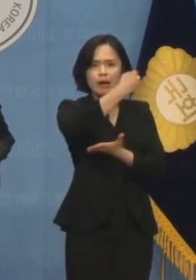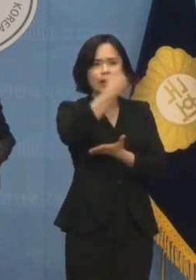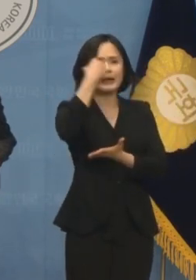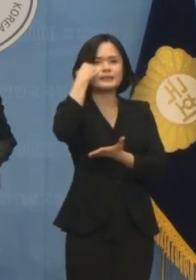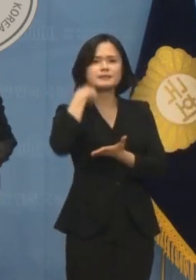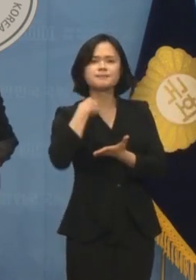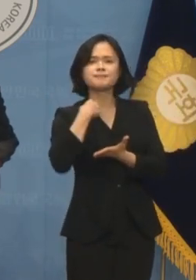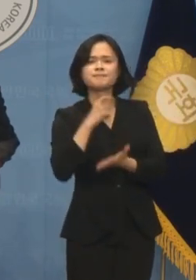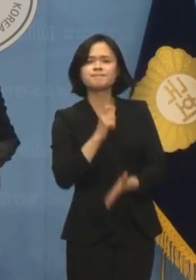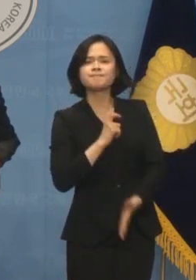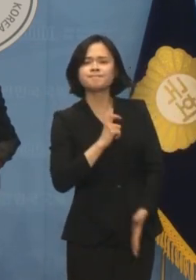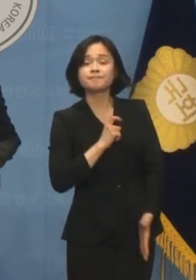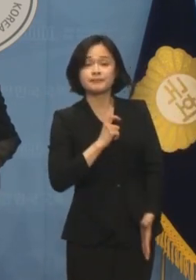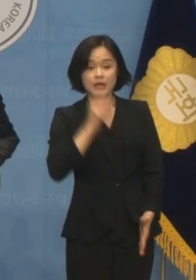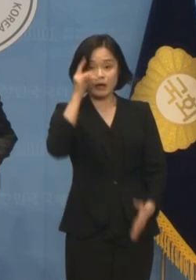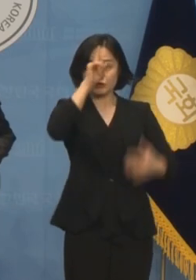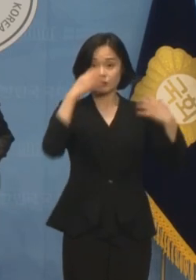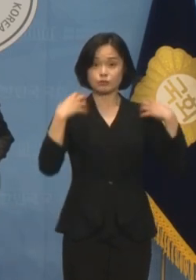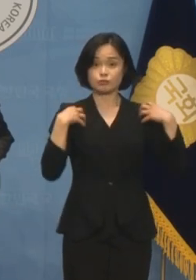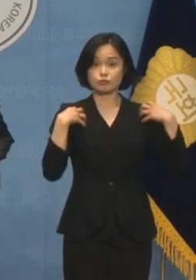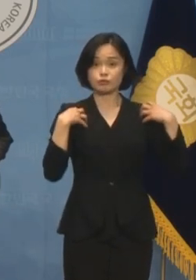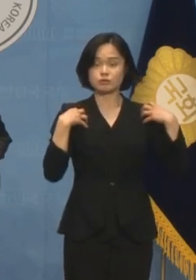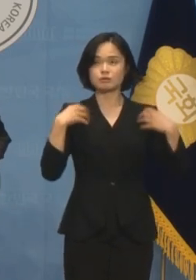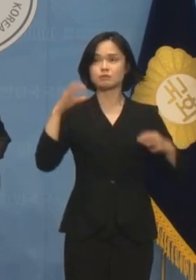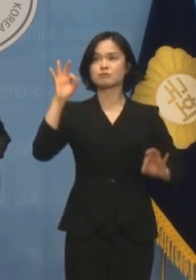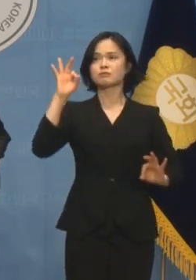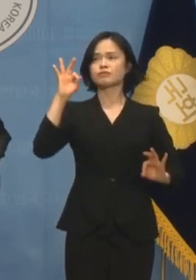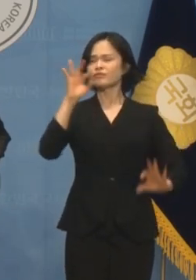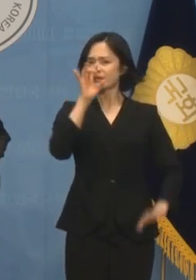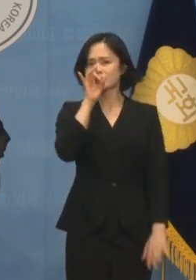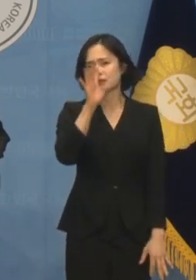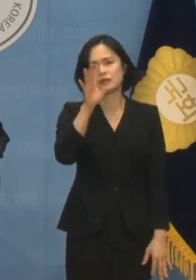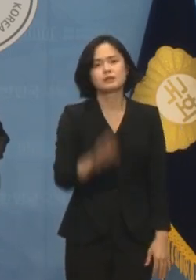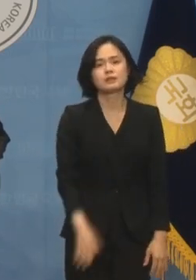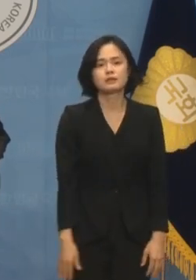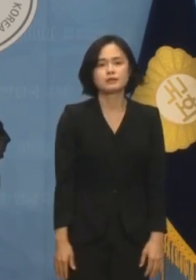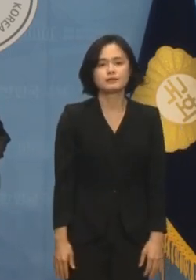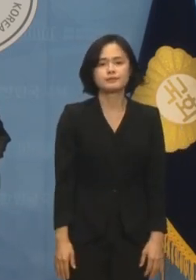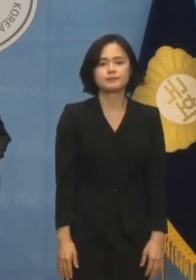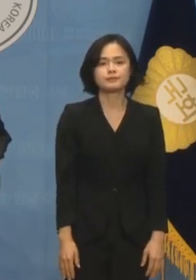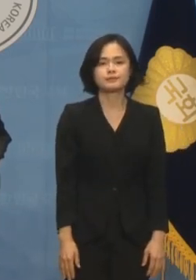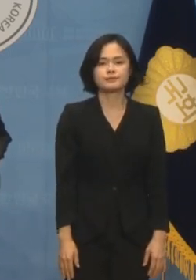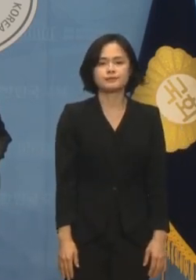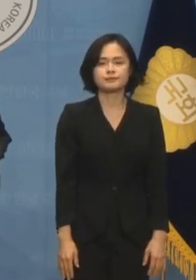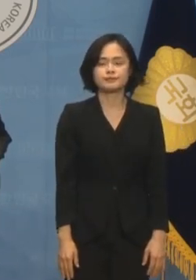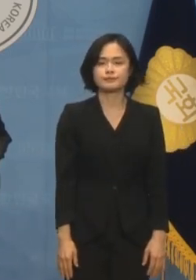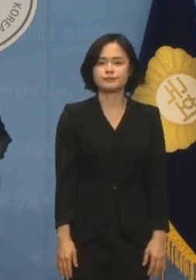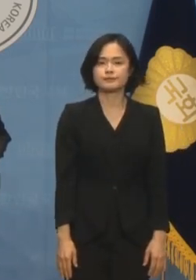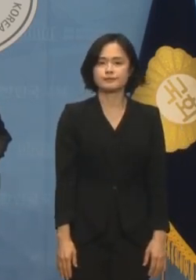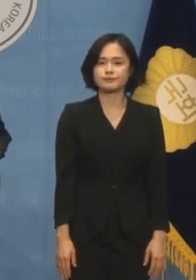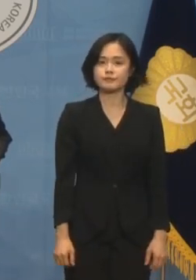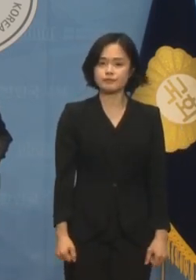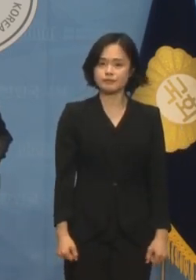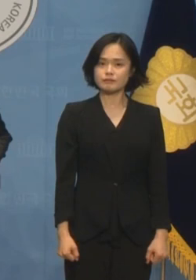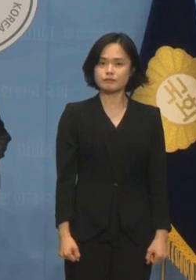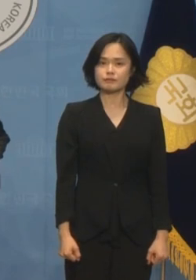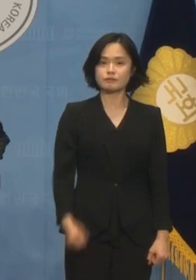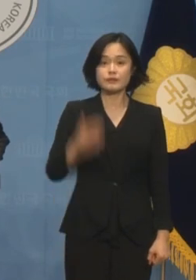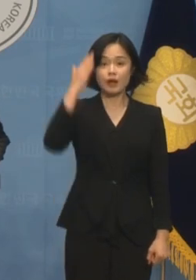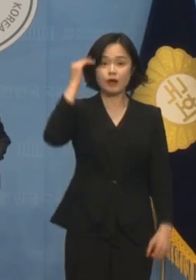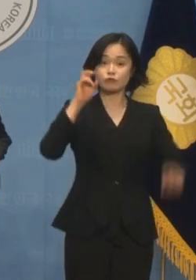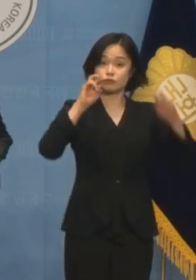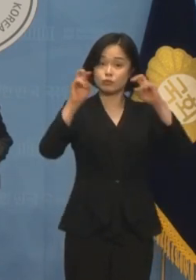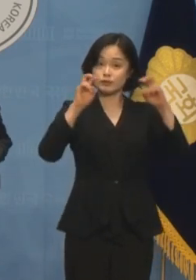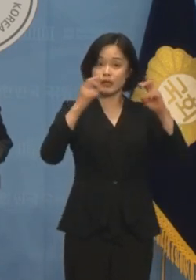네이버의 입장과 판단을 기다릴 것이 아니라 우리 정부가 해외 진출한 우리